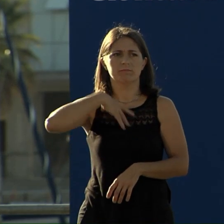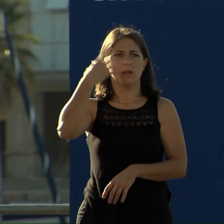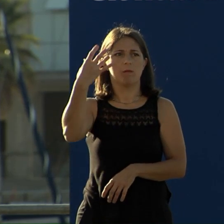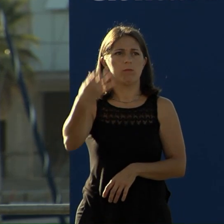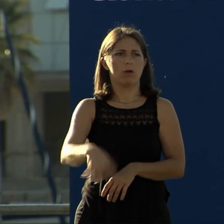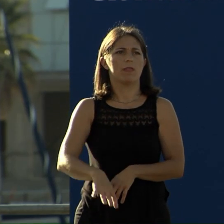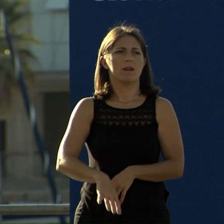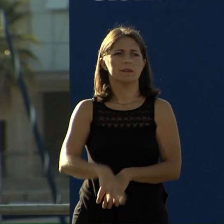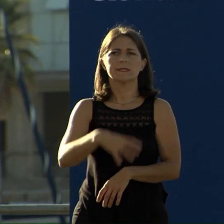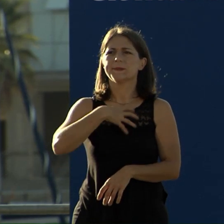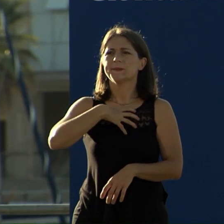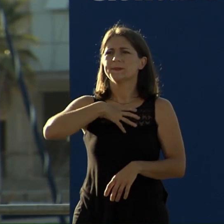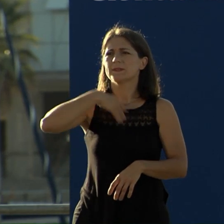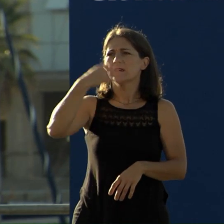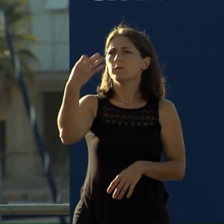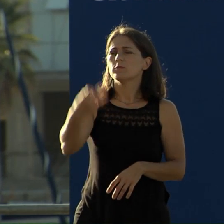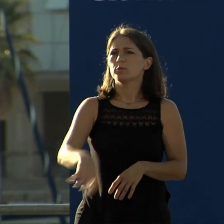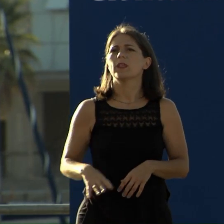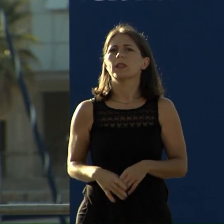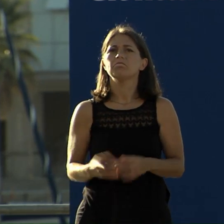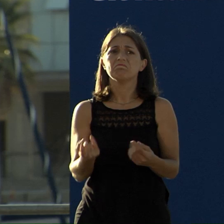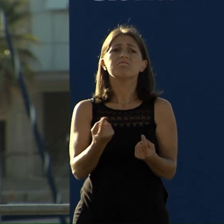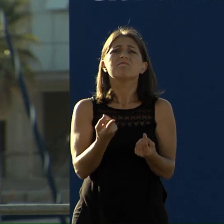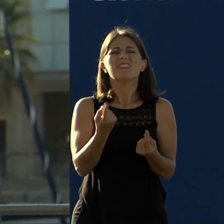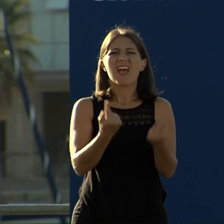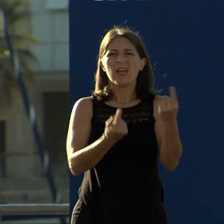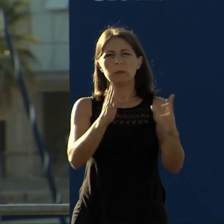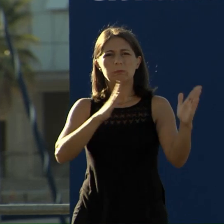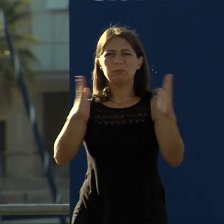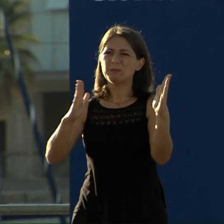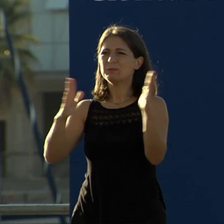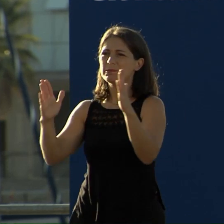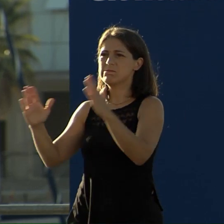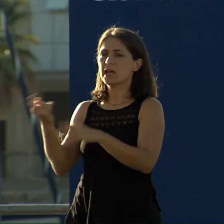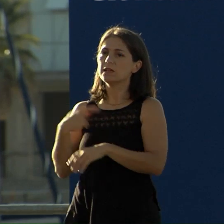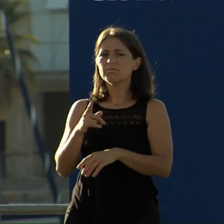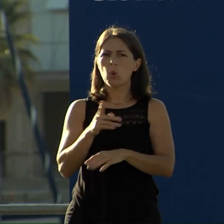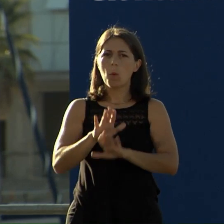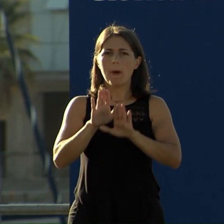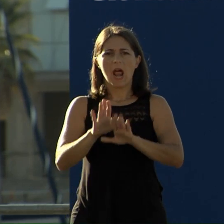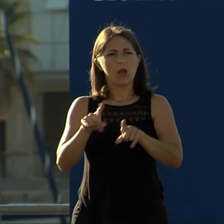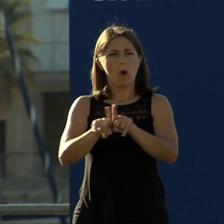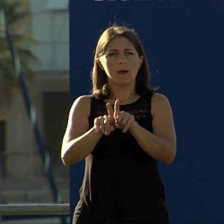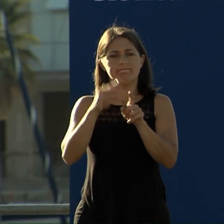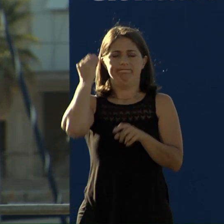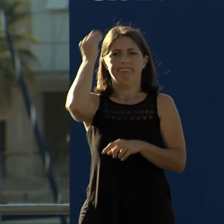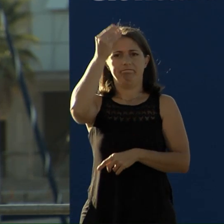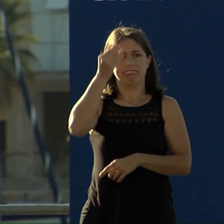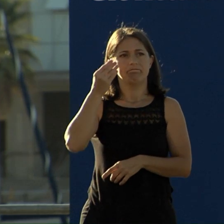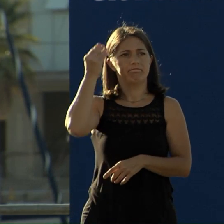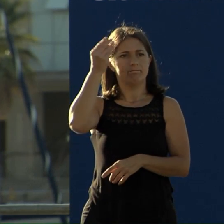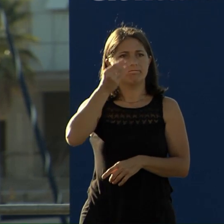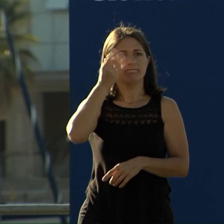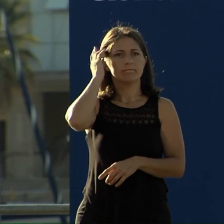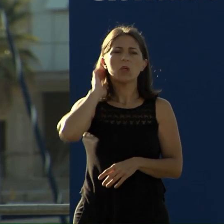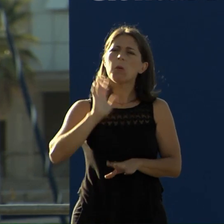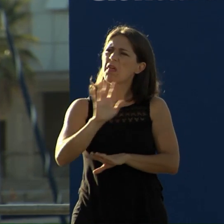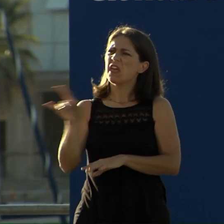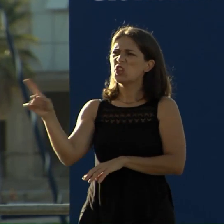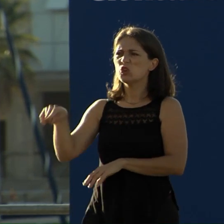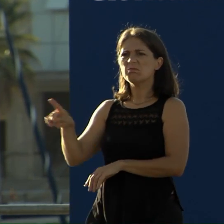¡Sí se puede! Hay momentos en los que hay que pararse a pensar. Parece que nos quieren